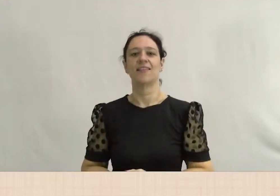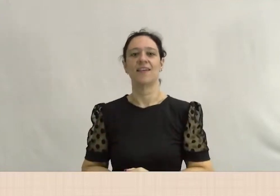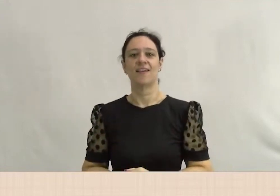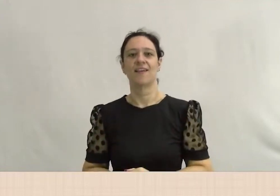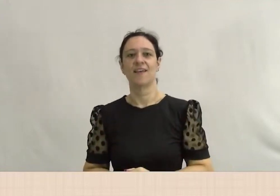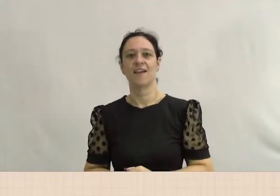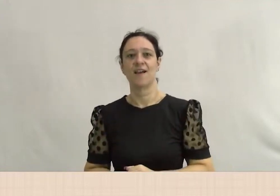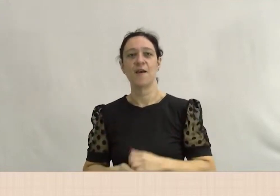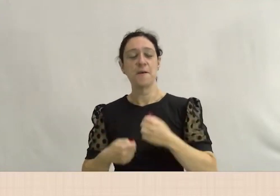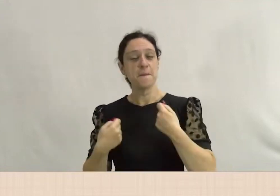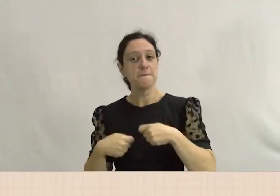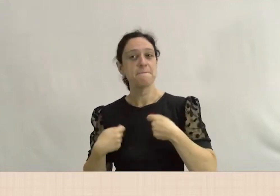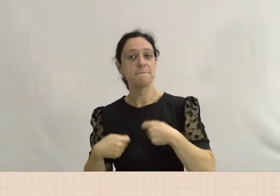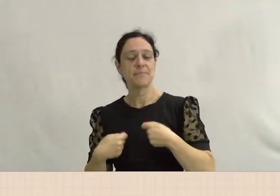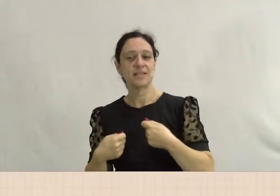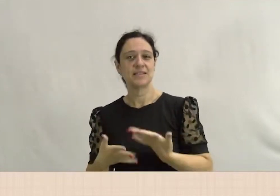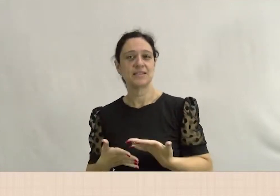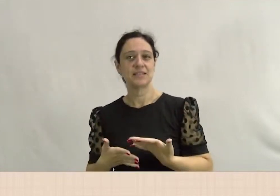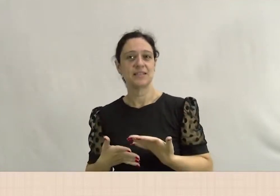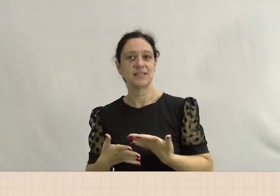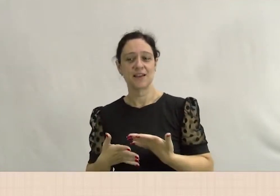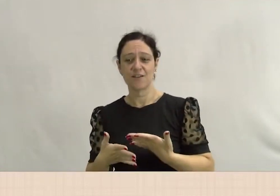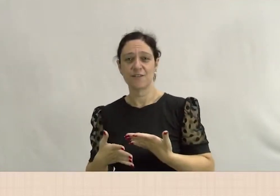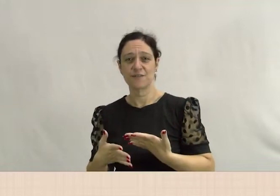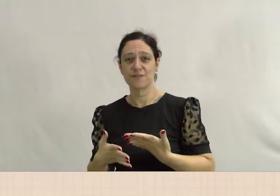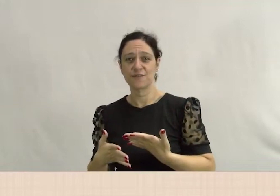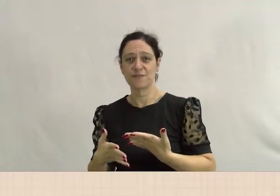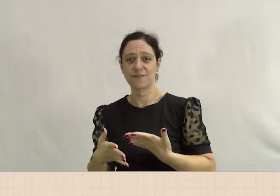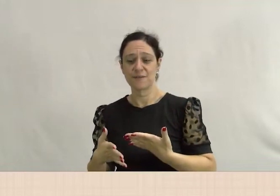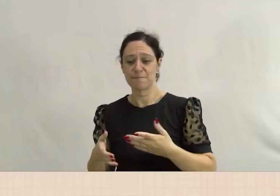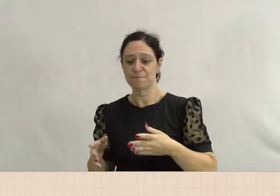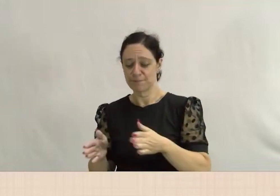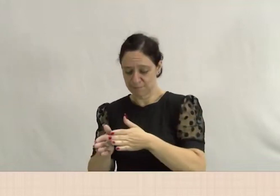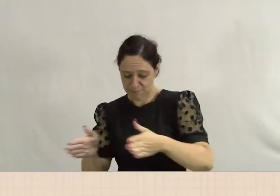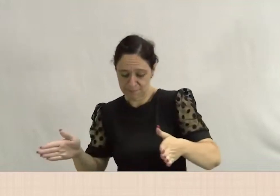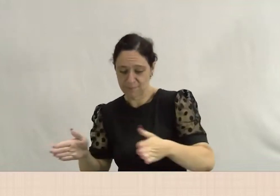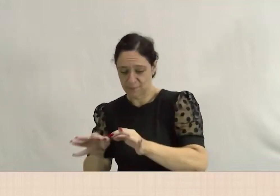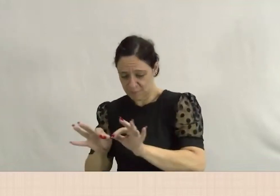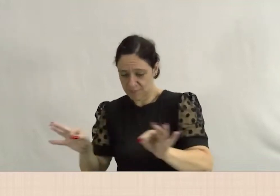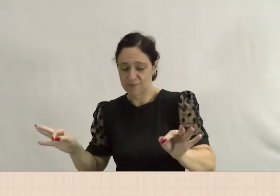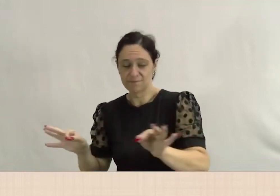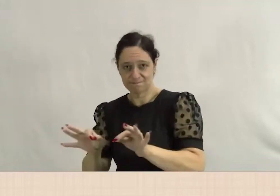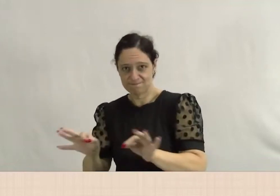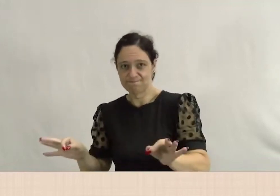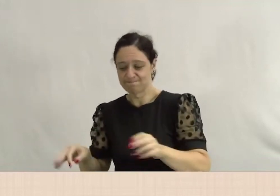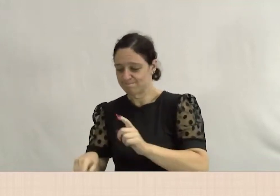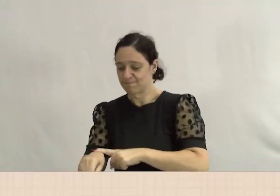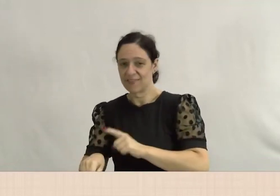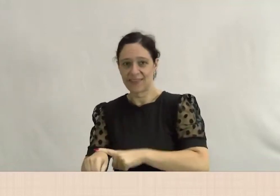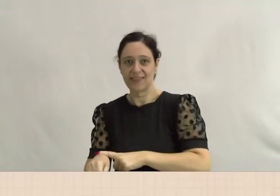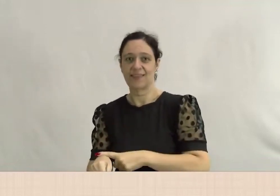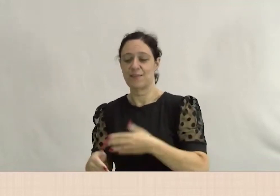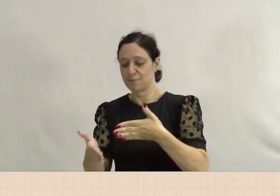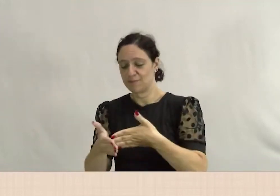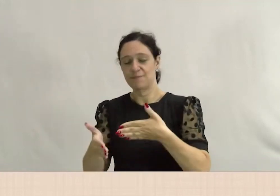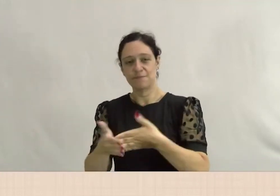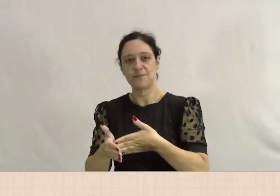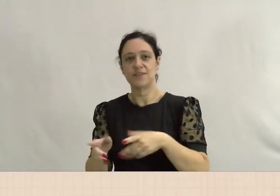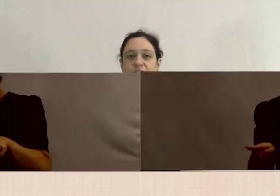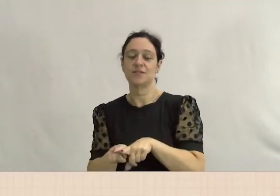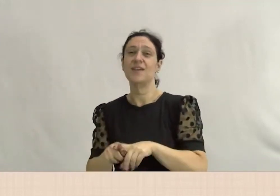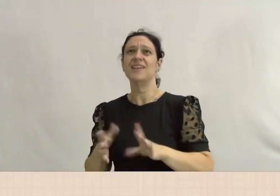nessa dimensão do espaço e do tempo, para que o homem pudesse ter